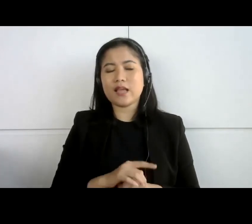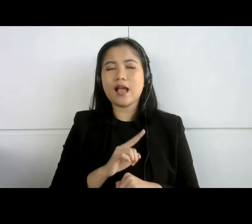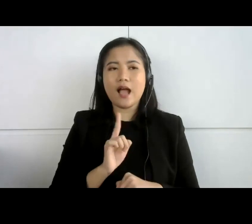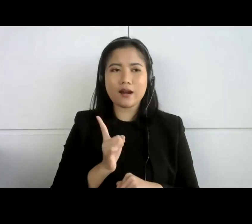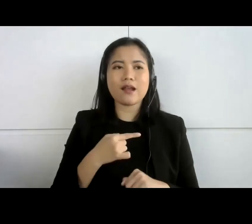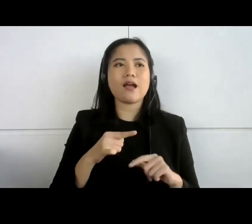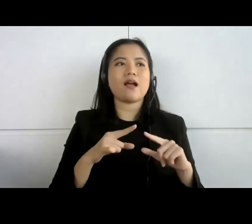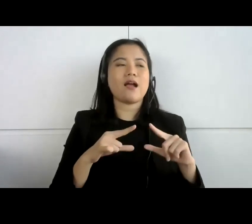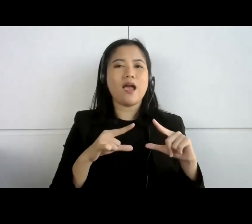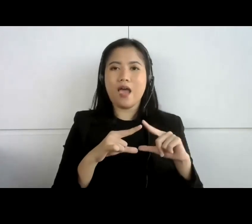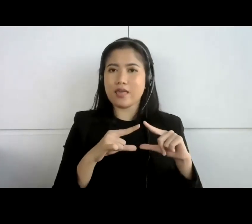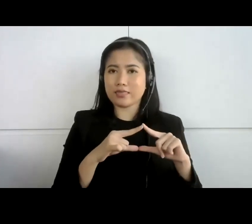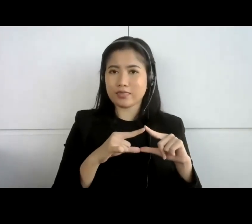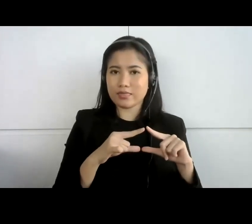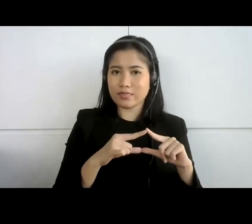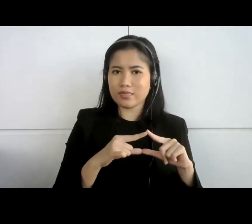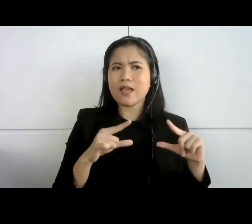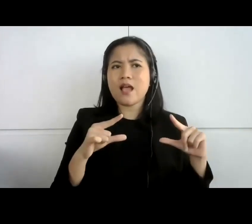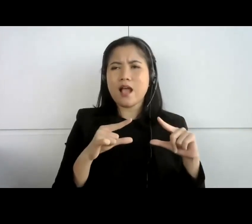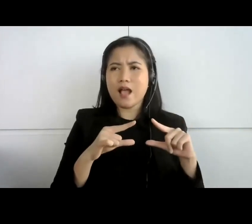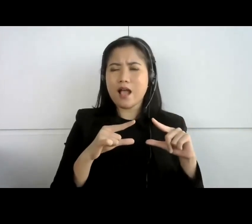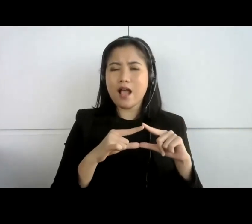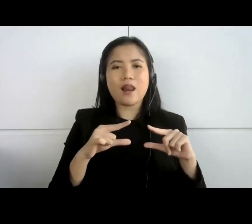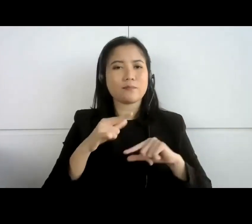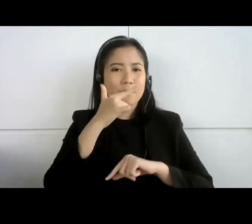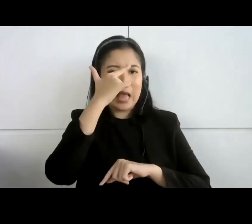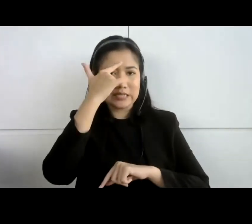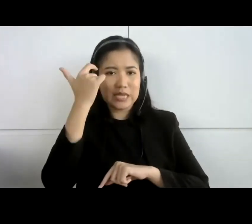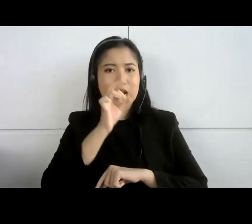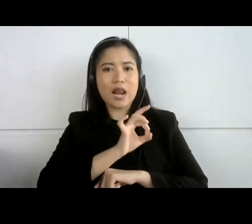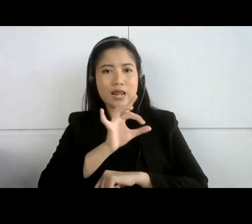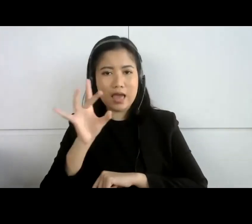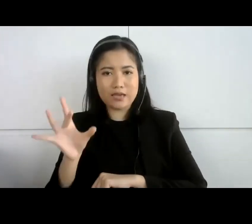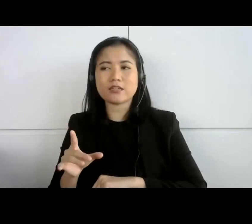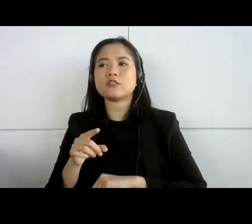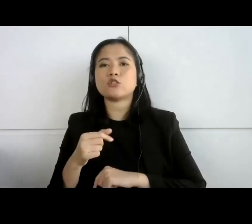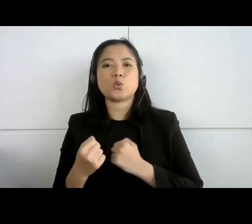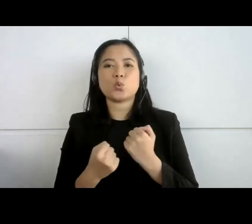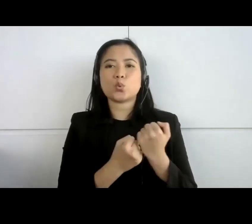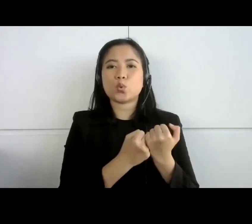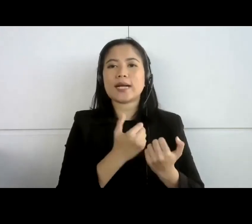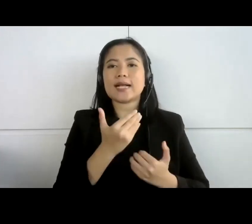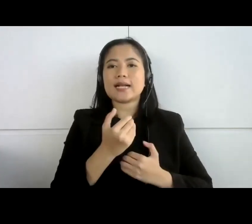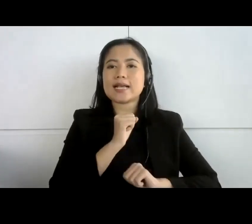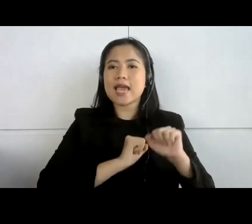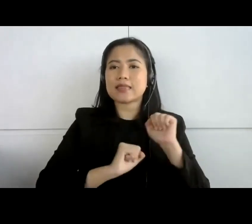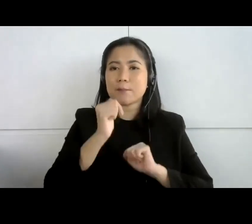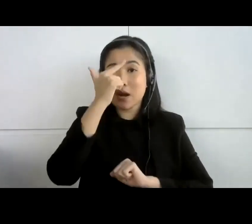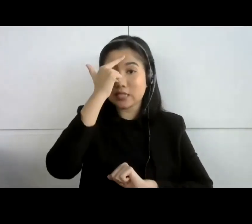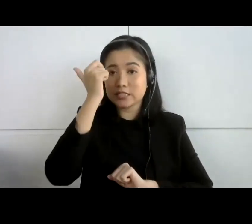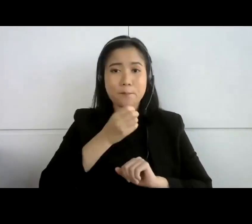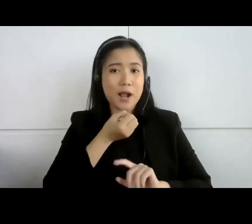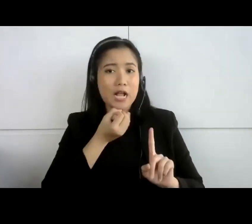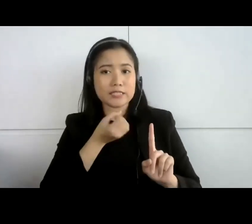alat-alat peraga lain untuk mendukung belajar mengajar bagi anak-anak di pos baca